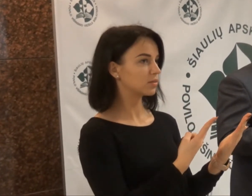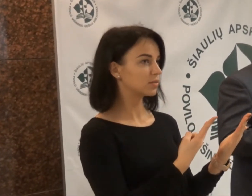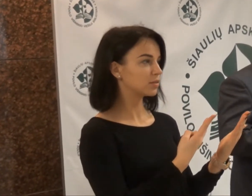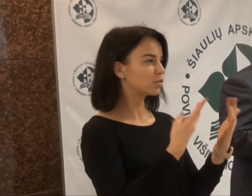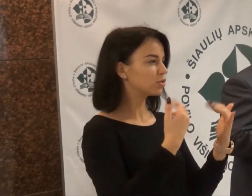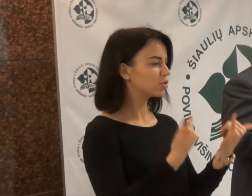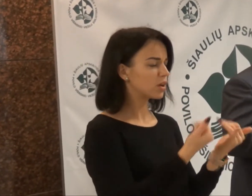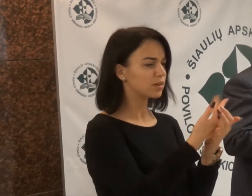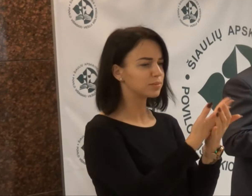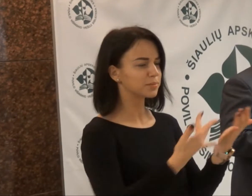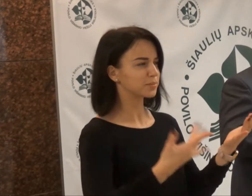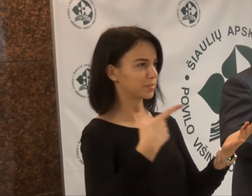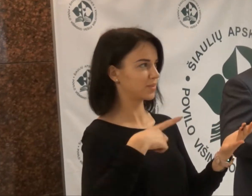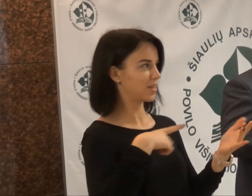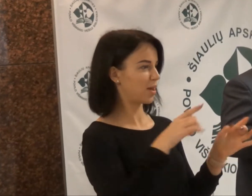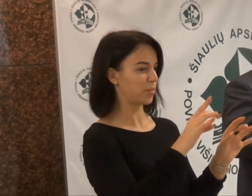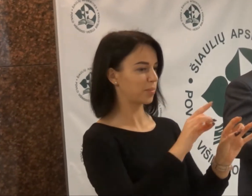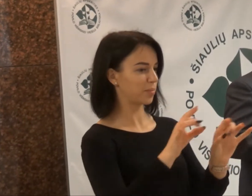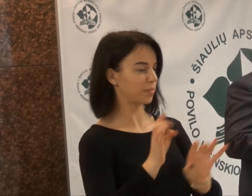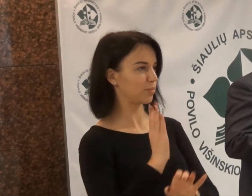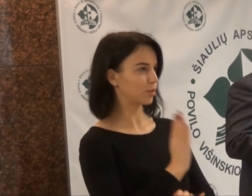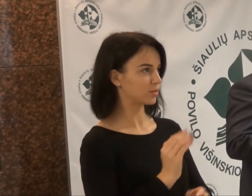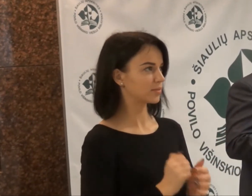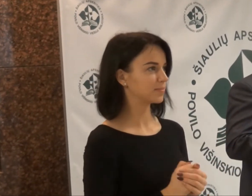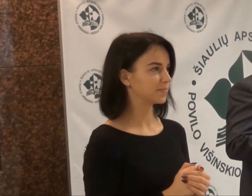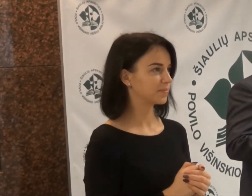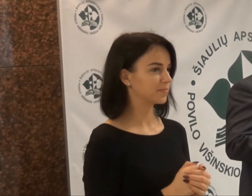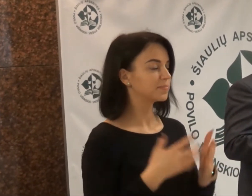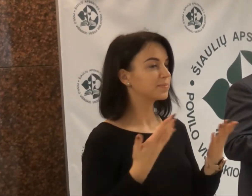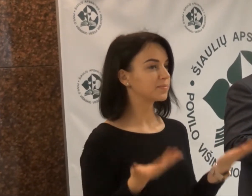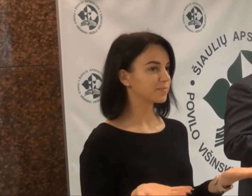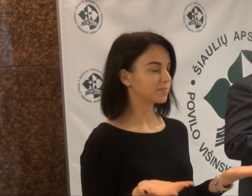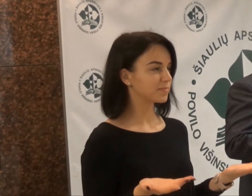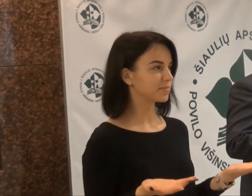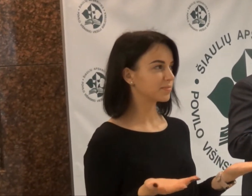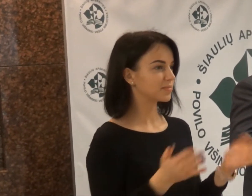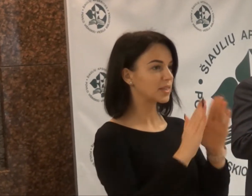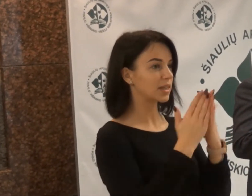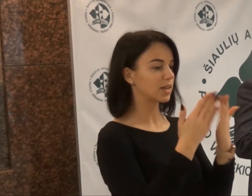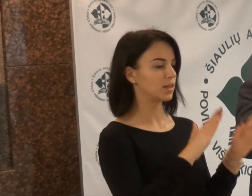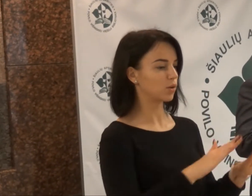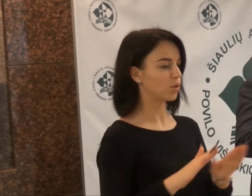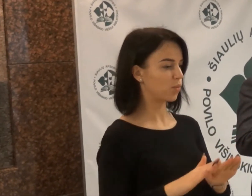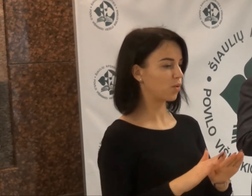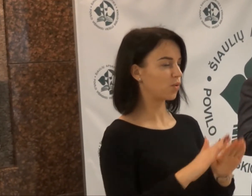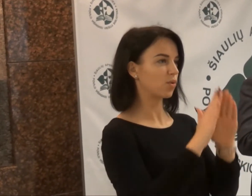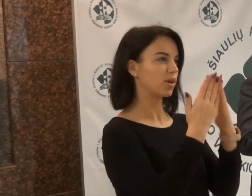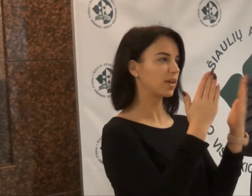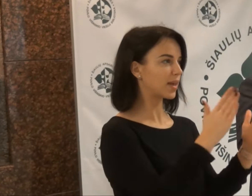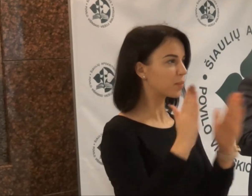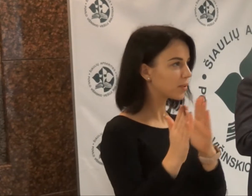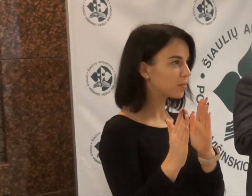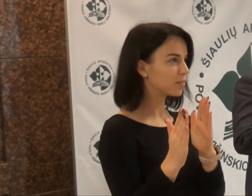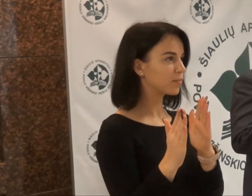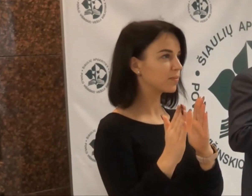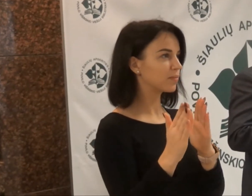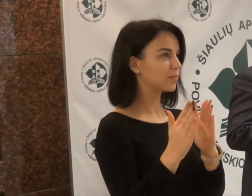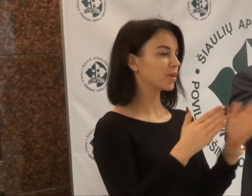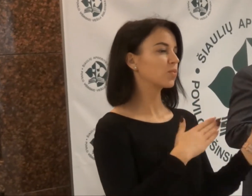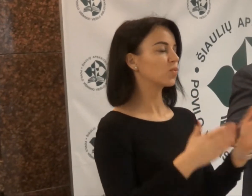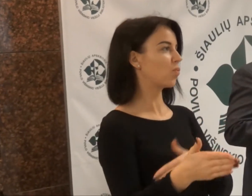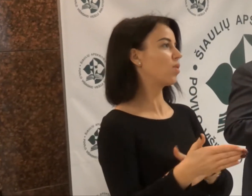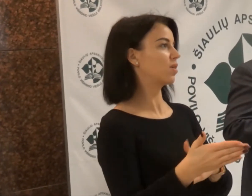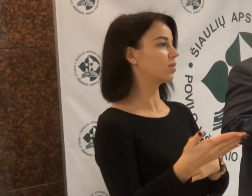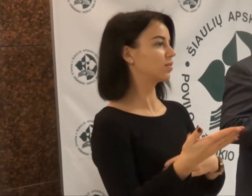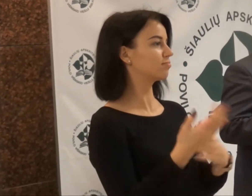šiandien visko mūsų čia laukia. Na, knygų mugė, biblioteka, mes apie tai kalbam nuolat.